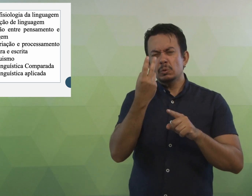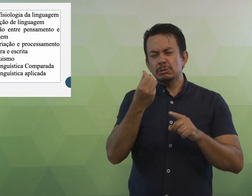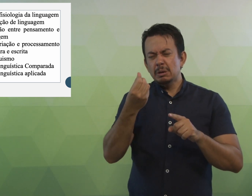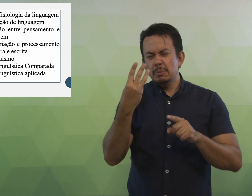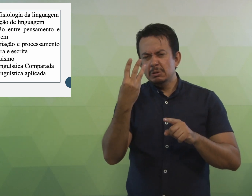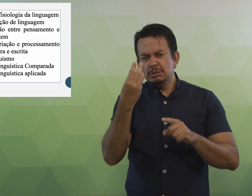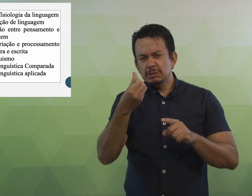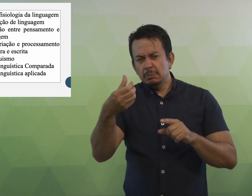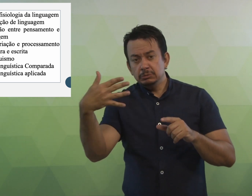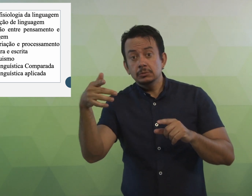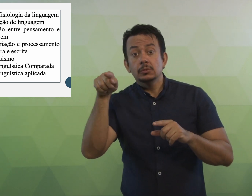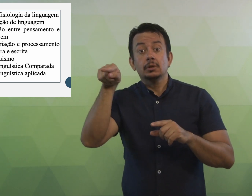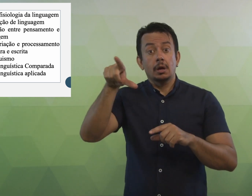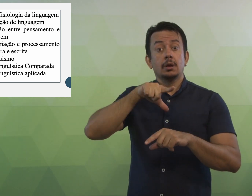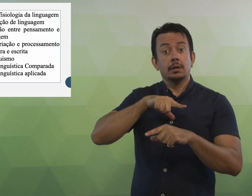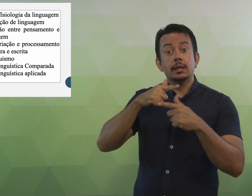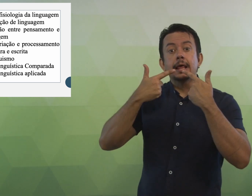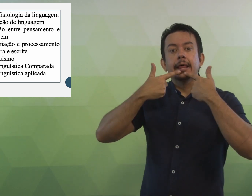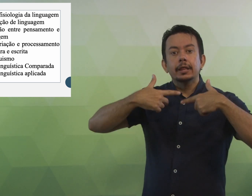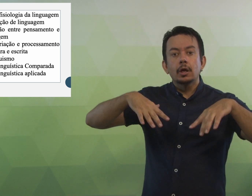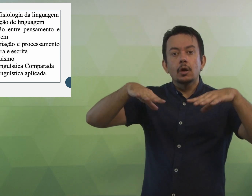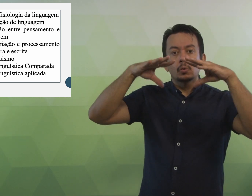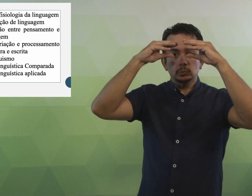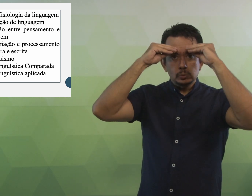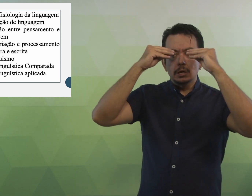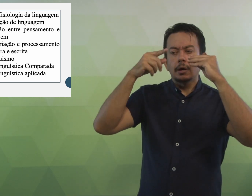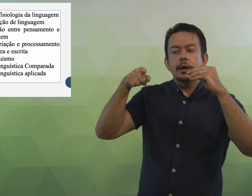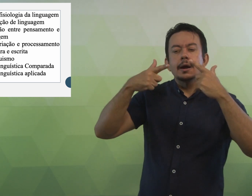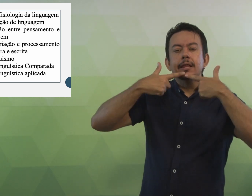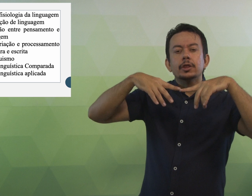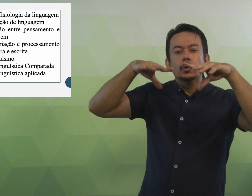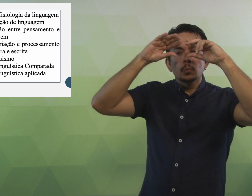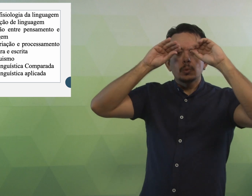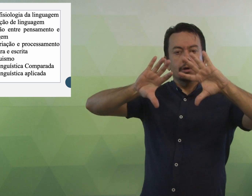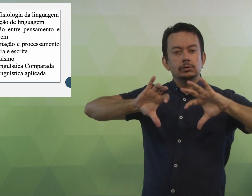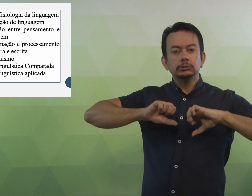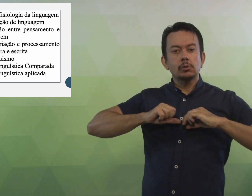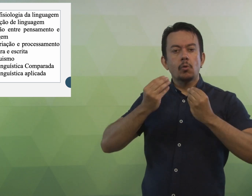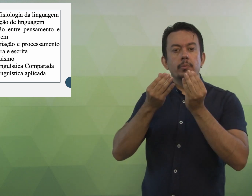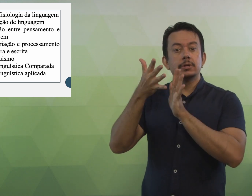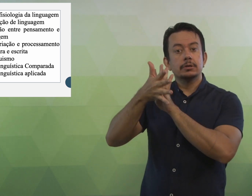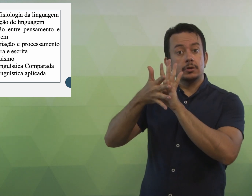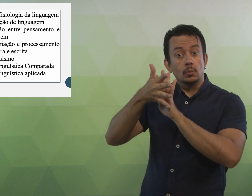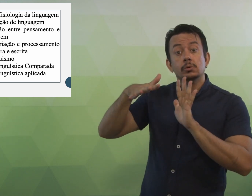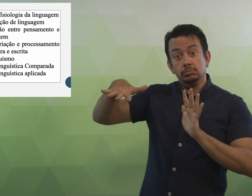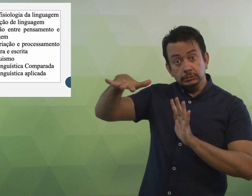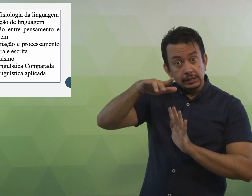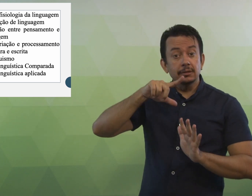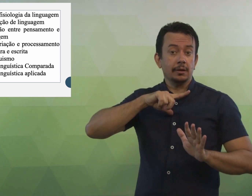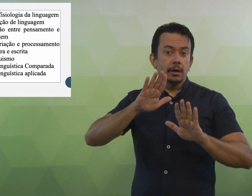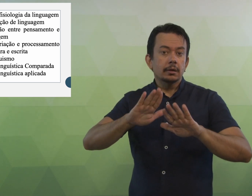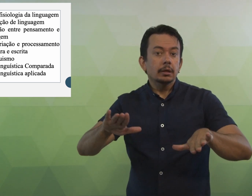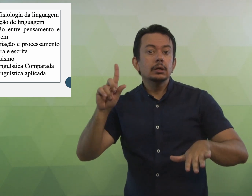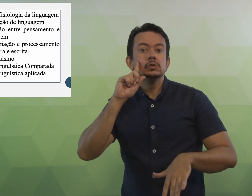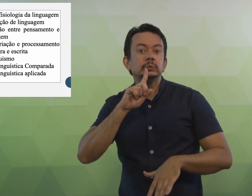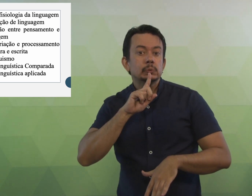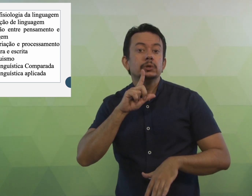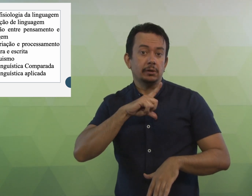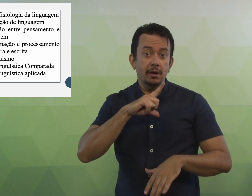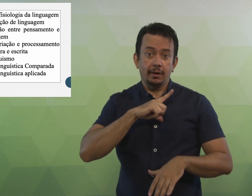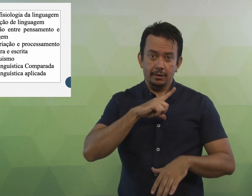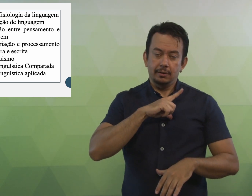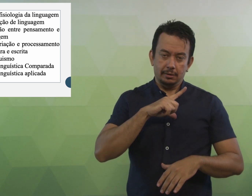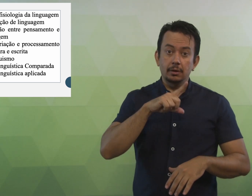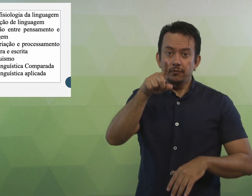explicar mais sobre isso também. Nós teremos nos próximos semestres disciplinas também que nós iremos trabalhar sobre